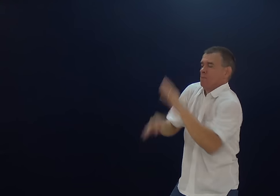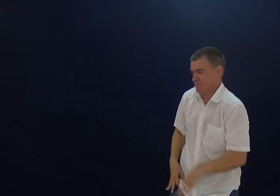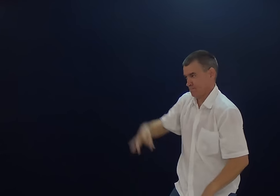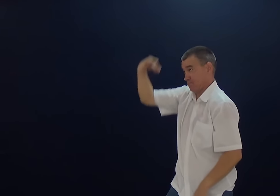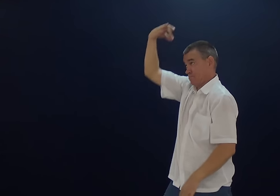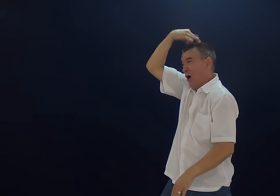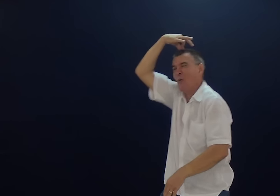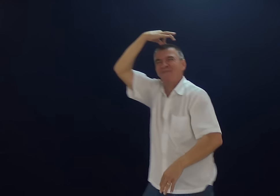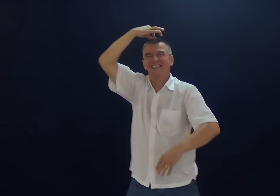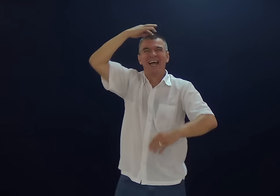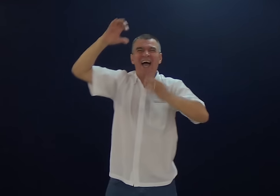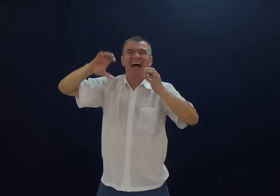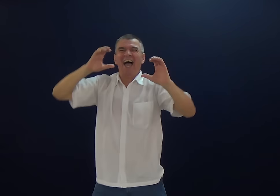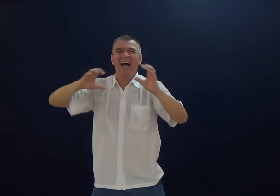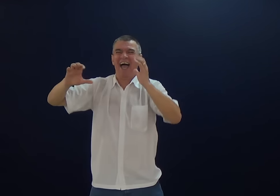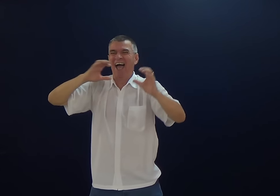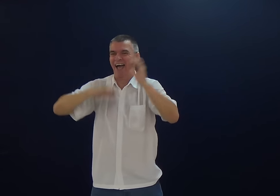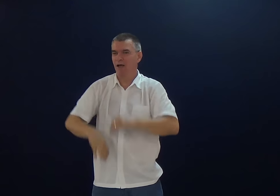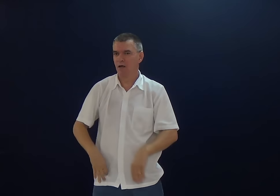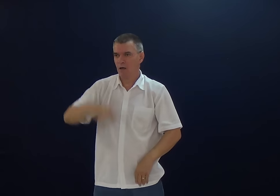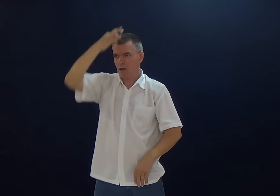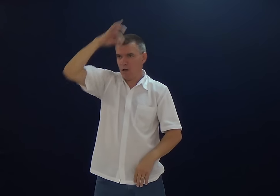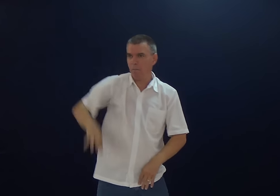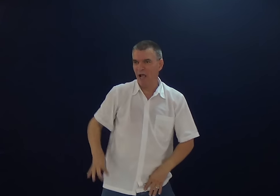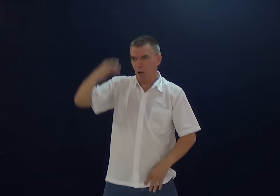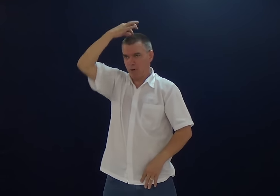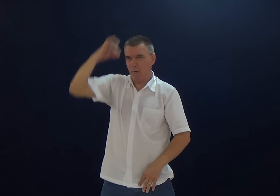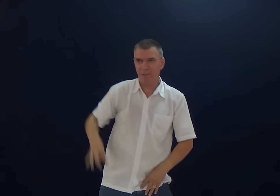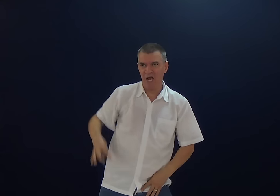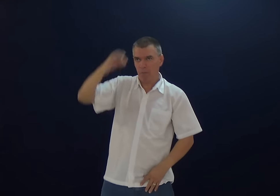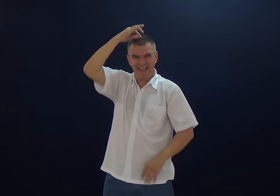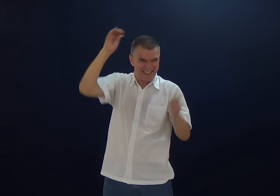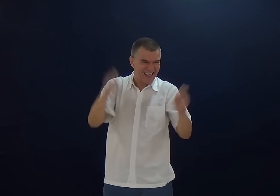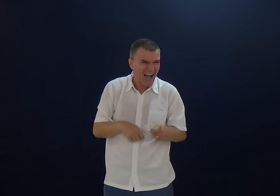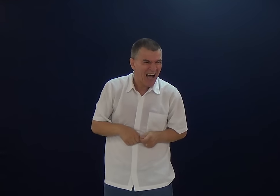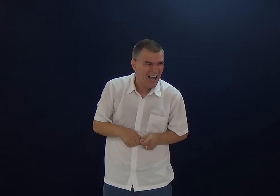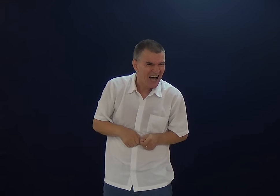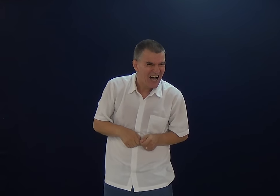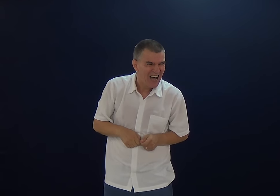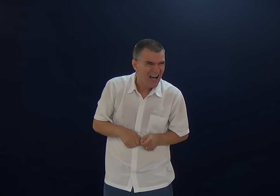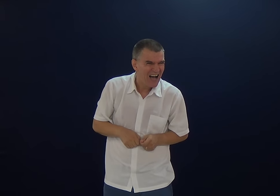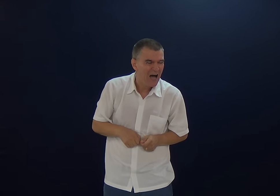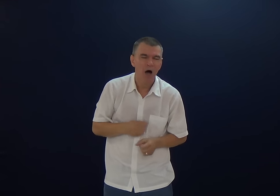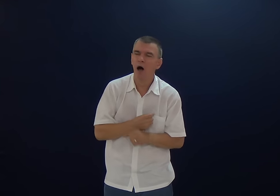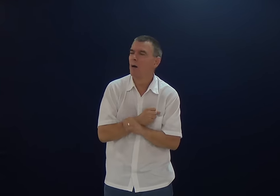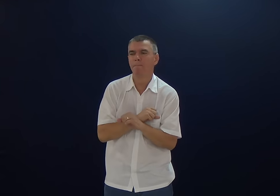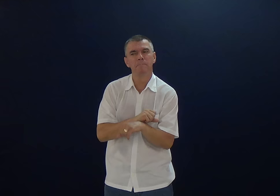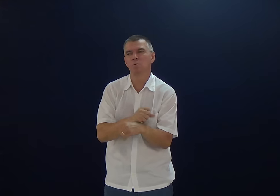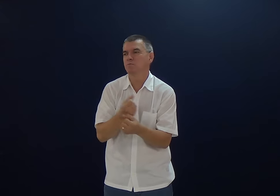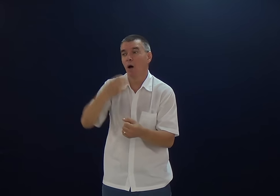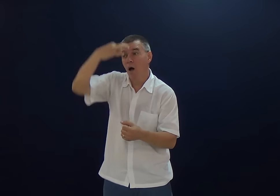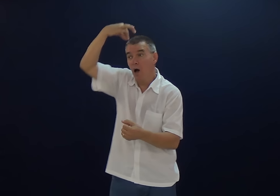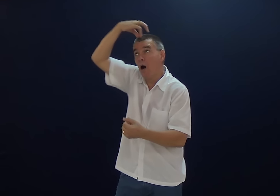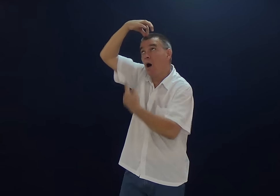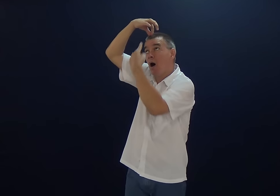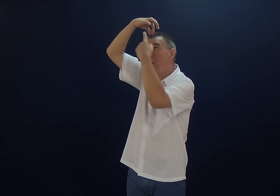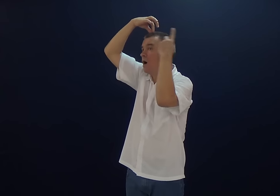praticar novamente esse pecado tão tão horrível tão ediante dá para tirar o espírito dá para dar um intervalo do